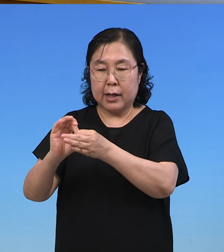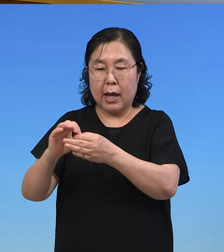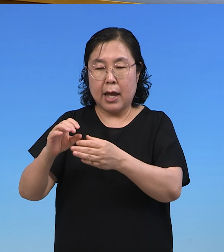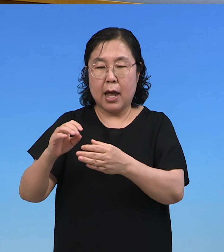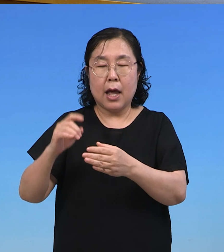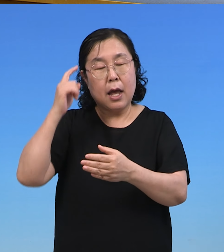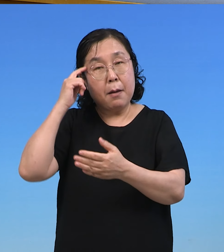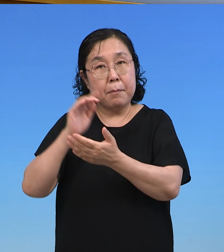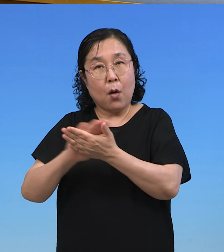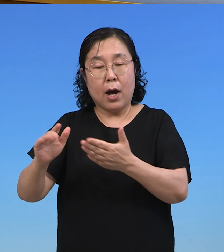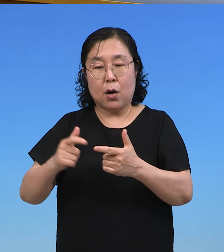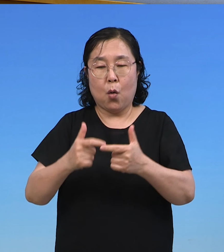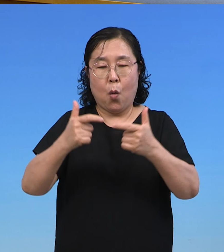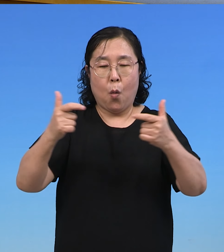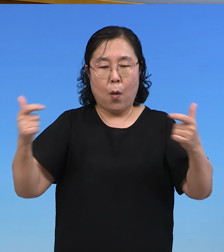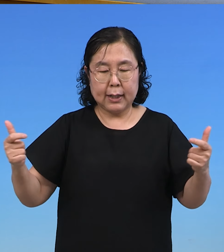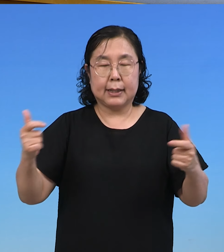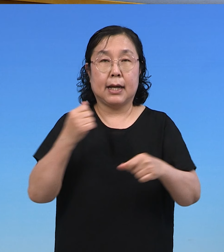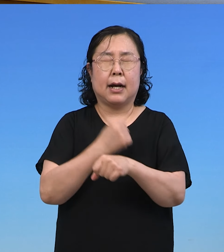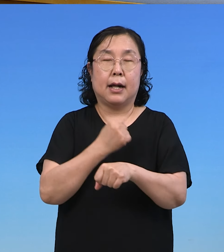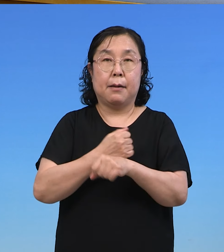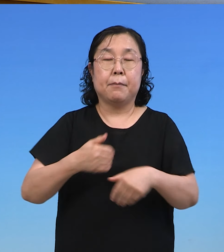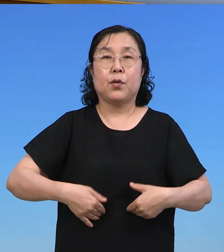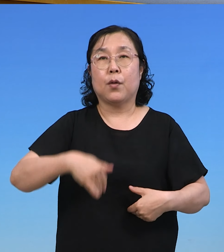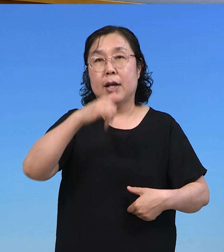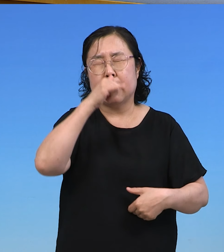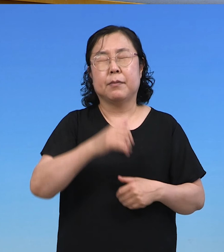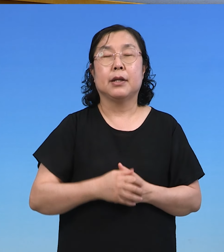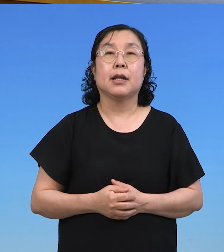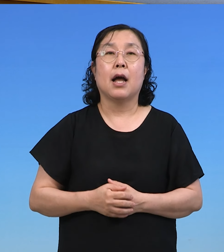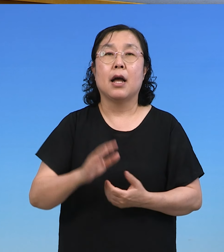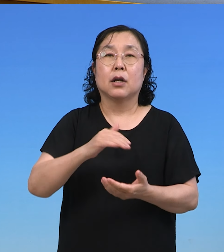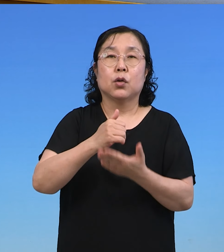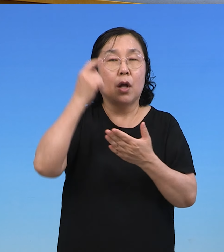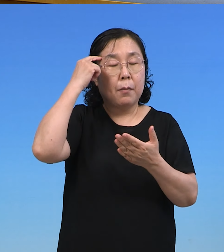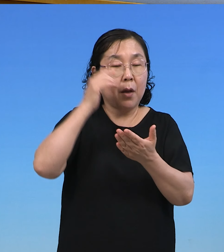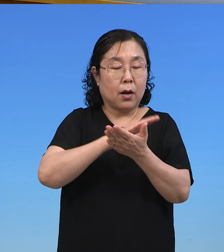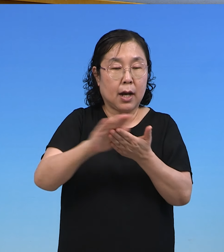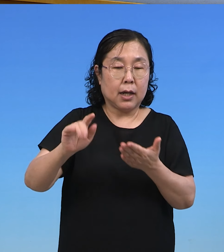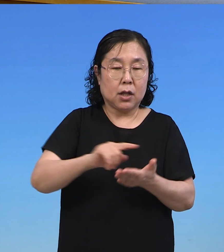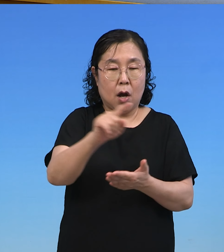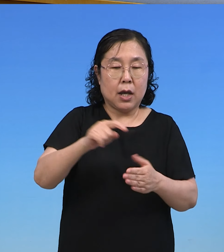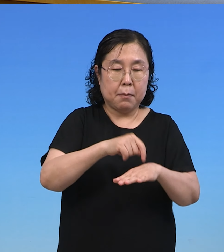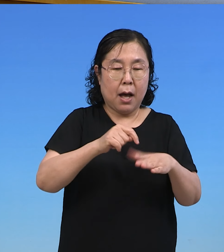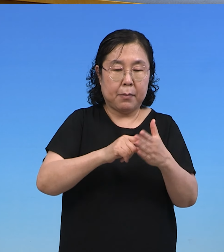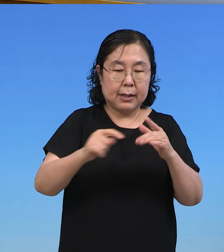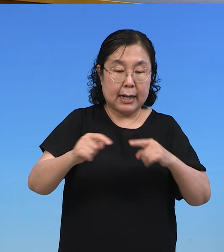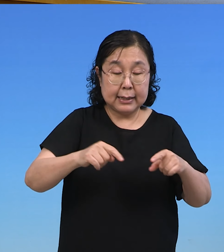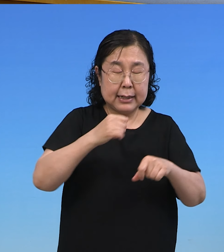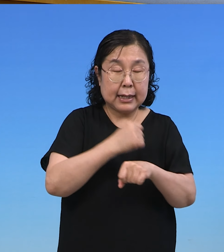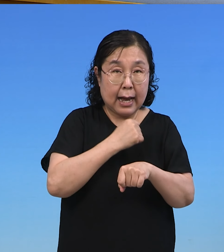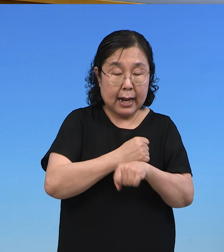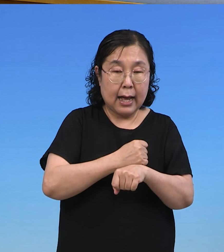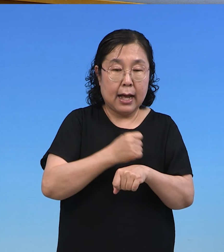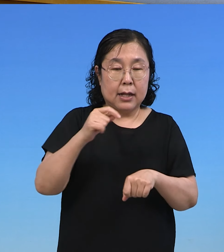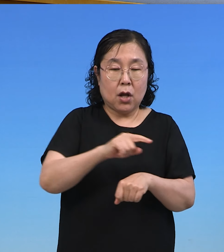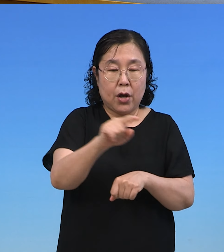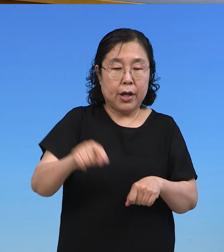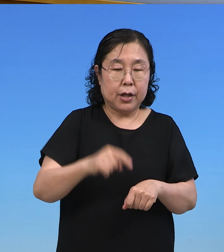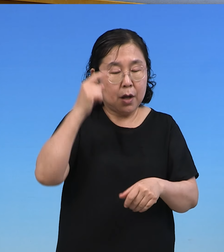확장하기예요. 뭔지 설명을 드리겠습니다. 15절입니다. 그리스도의 평강이 너희 마음을 주장하게 하라. 너희는